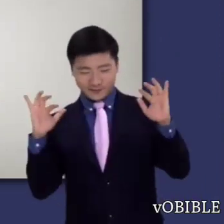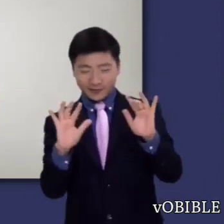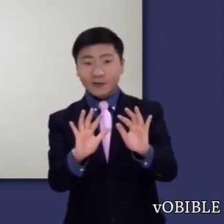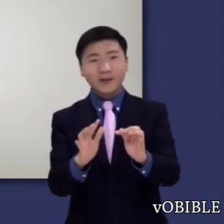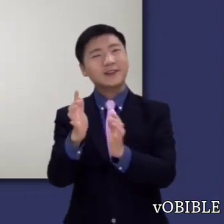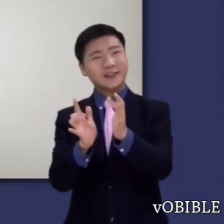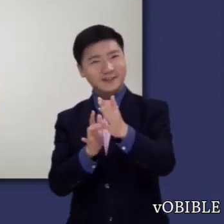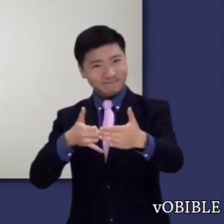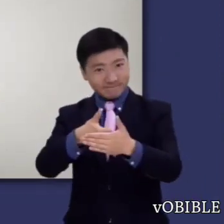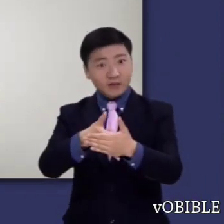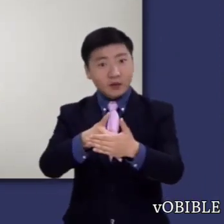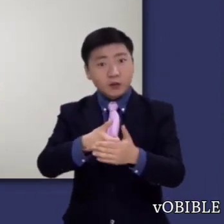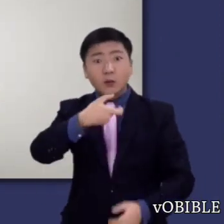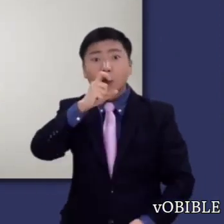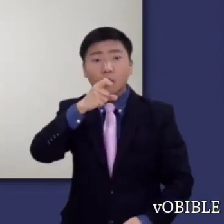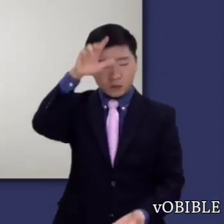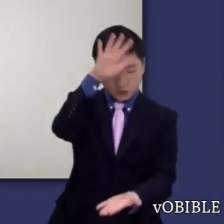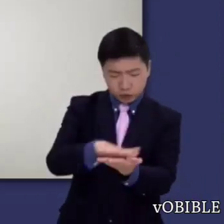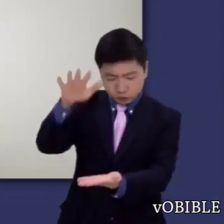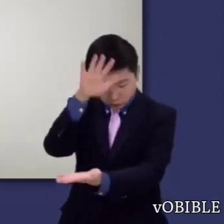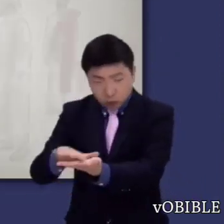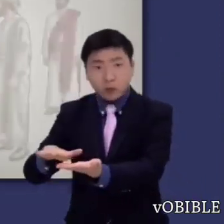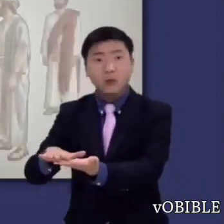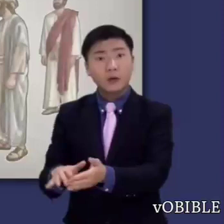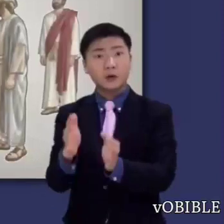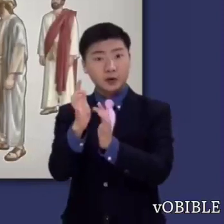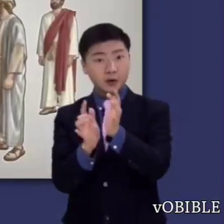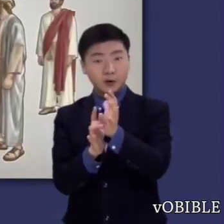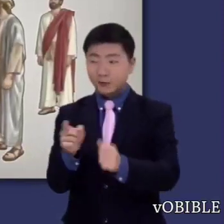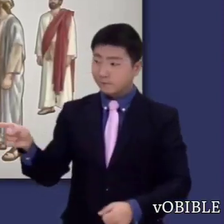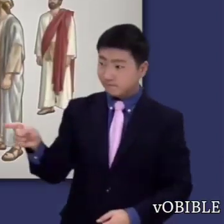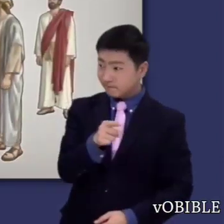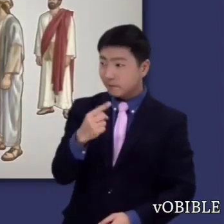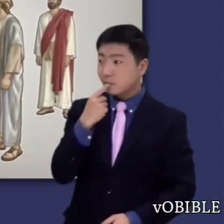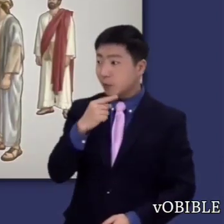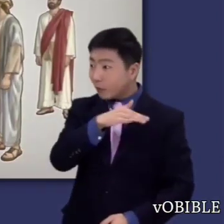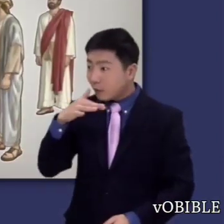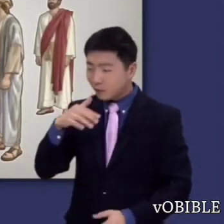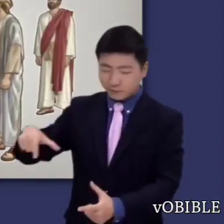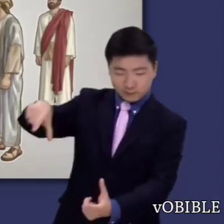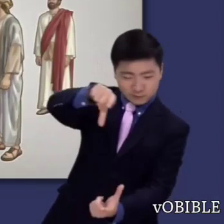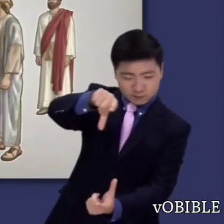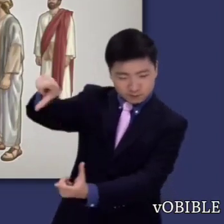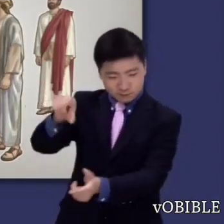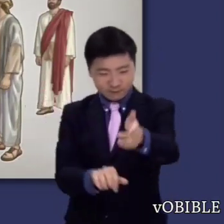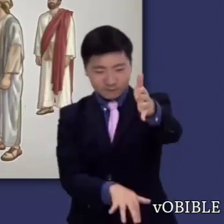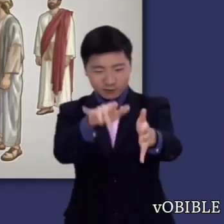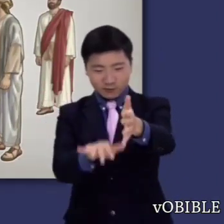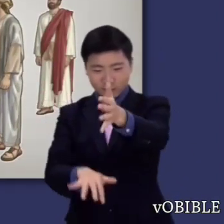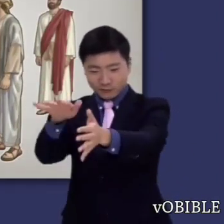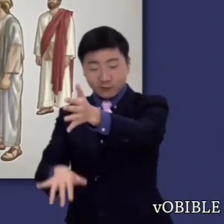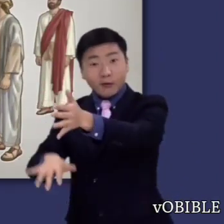奇迹，他去迦拿参加婚宴，婚宴进行到一半，酒就没了，于是耶